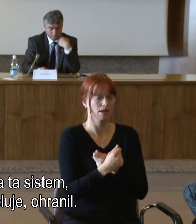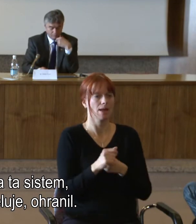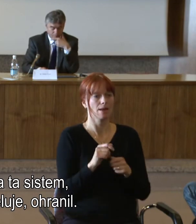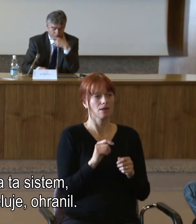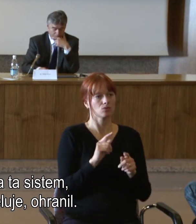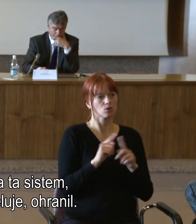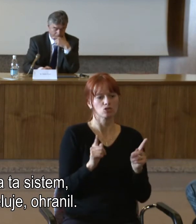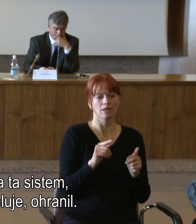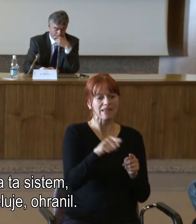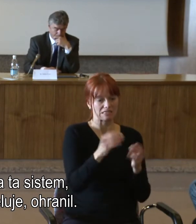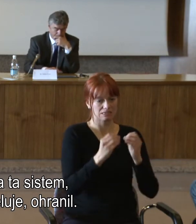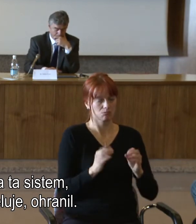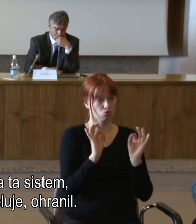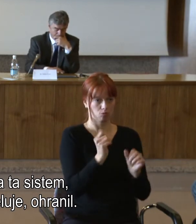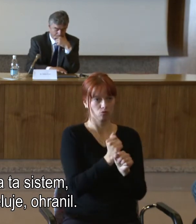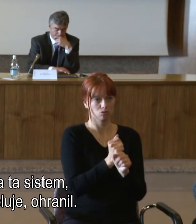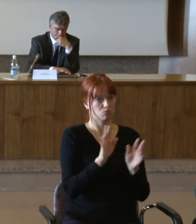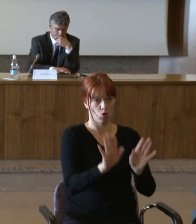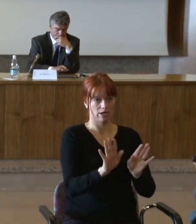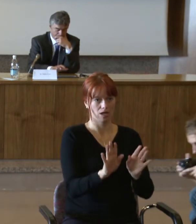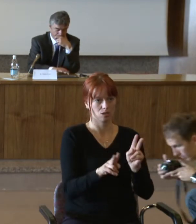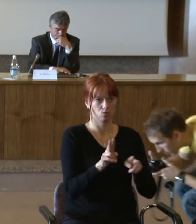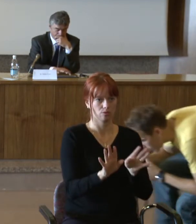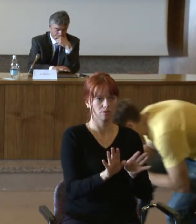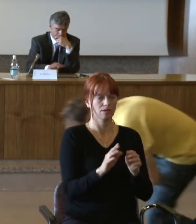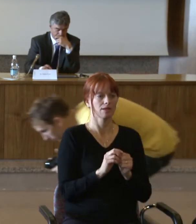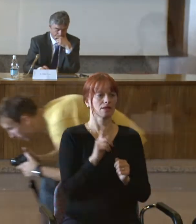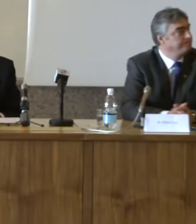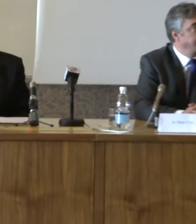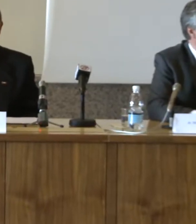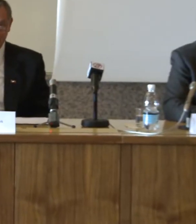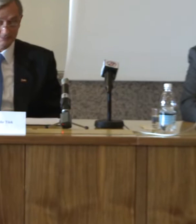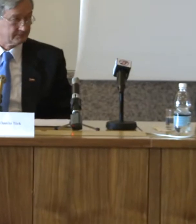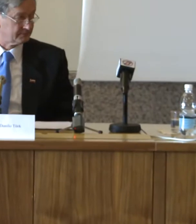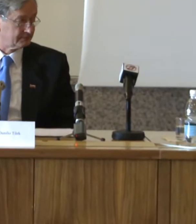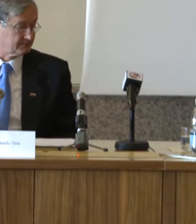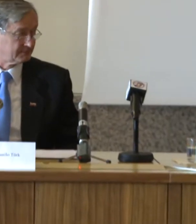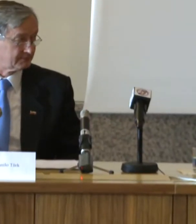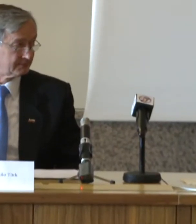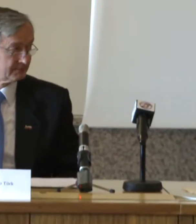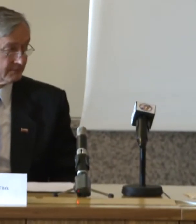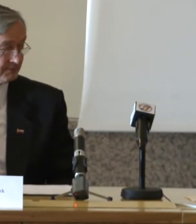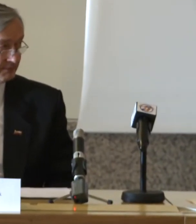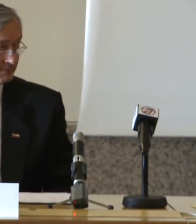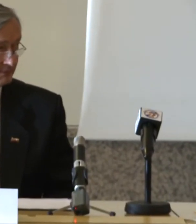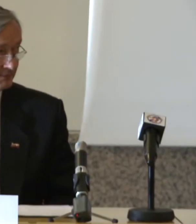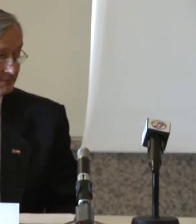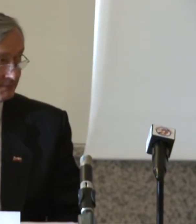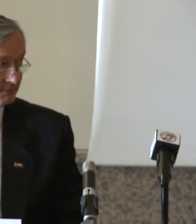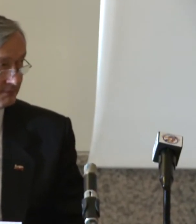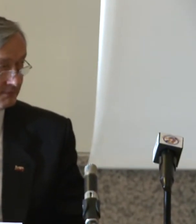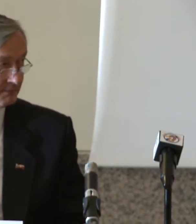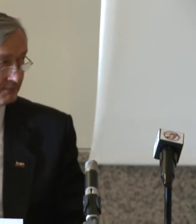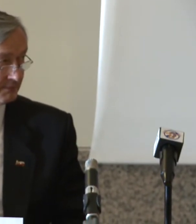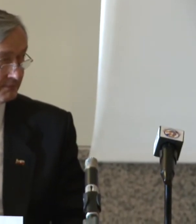dobro funkcionira, ohranil. In seveda, vse kontakte. Moče pozdravi smo mi, planirali smo približno